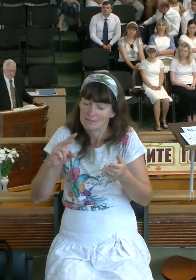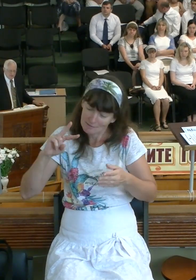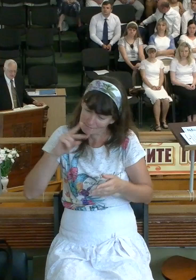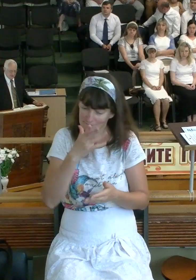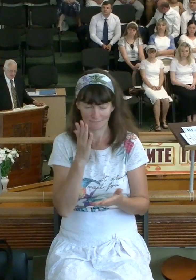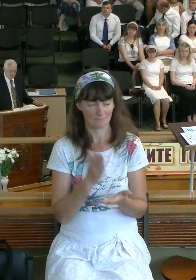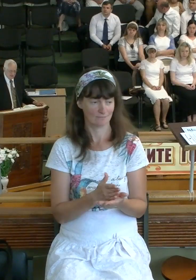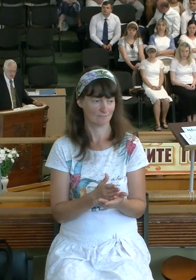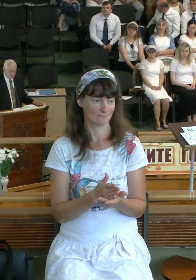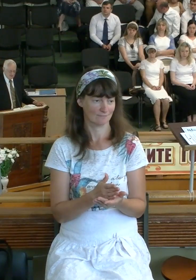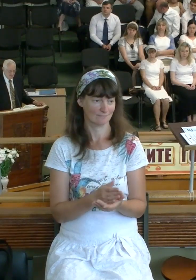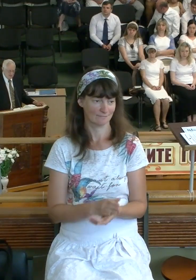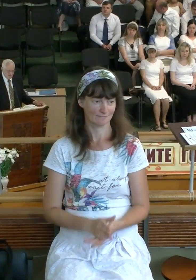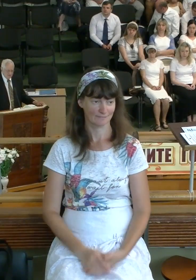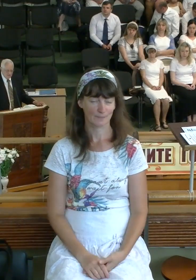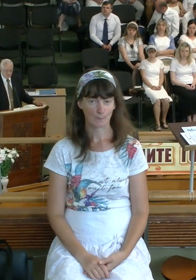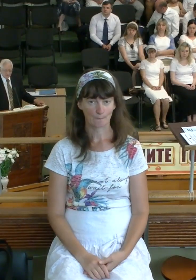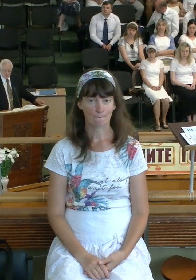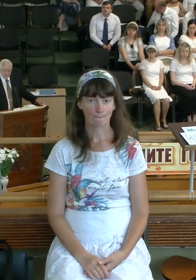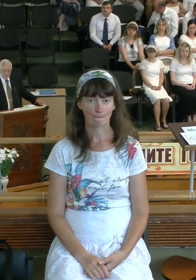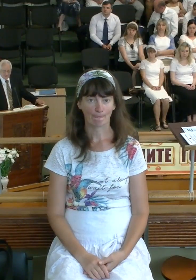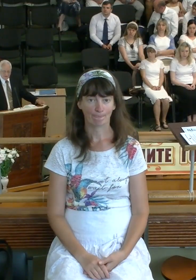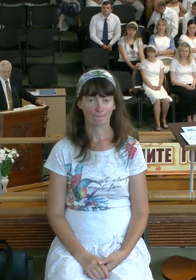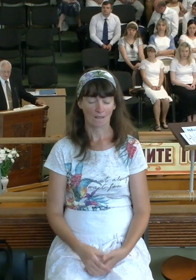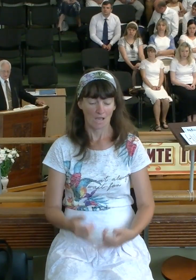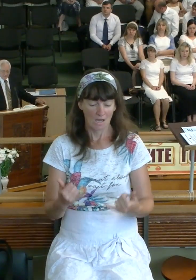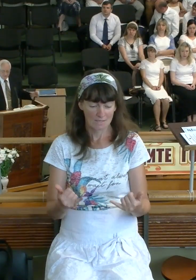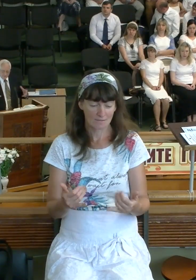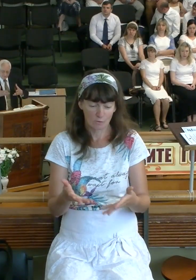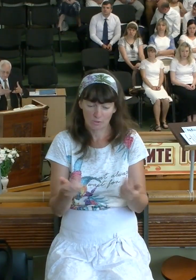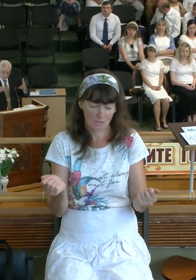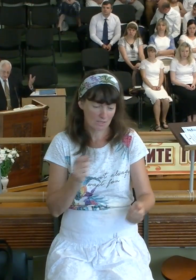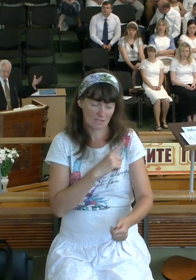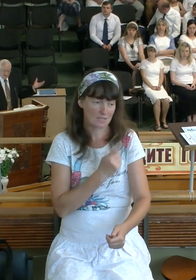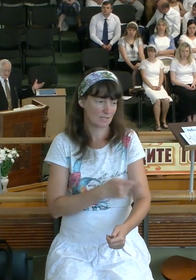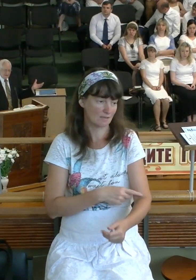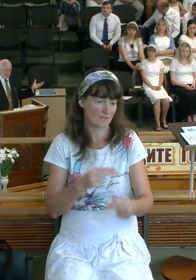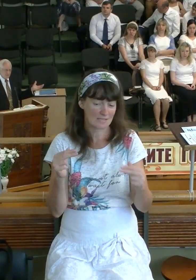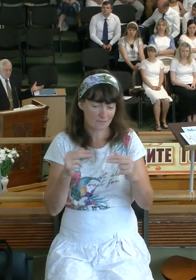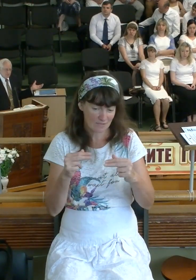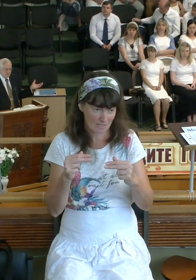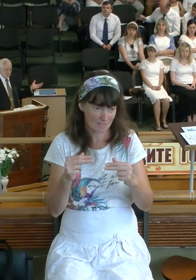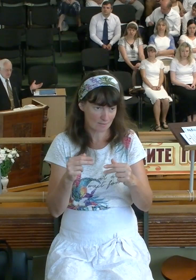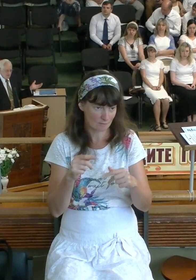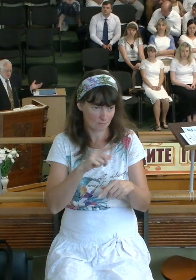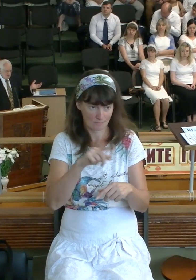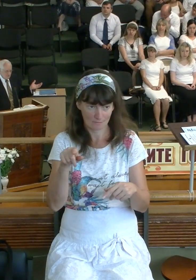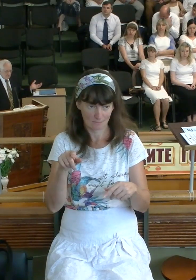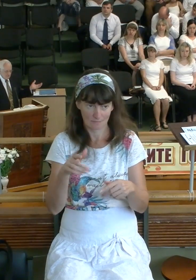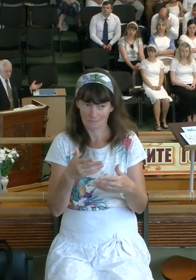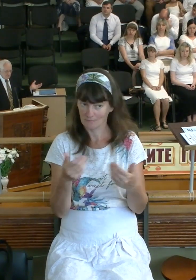40 человек, а сегодня нет? Мы потеряли силу.